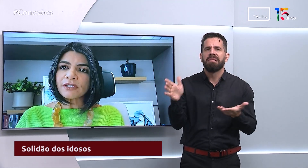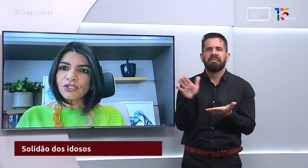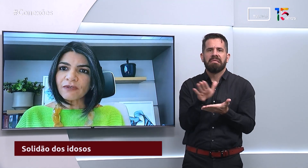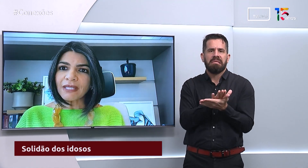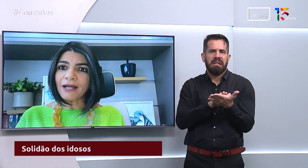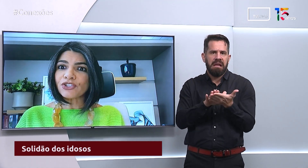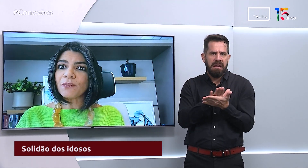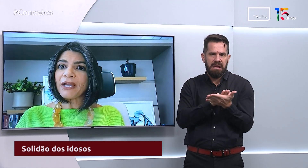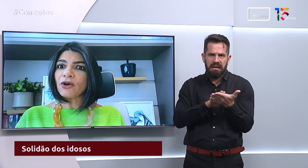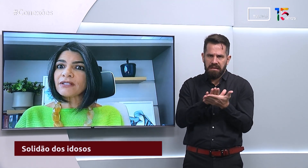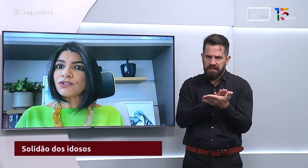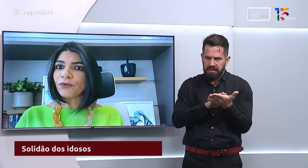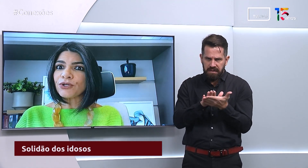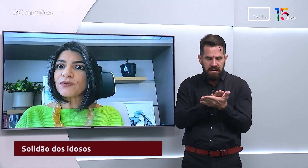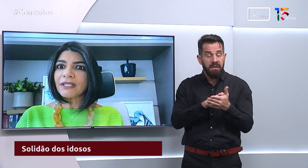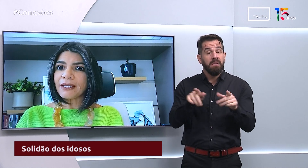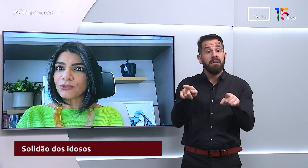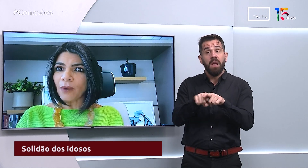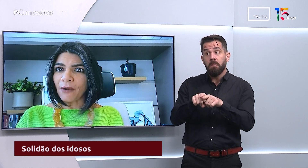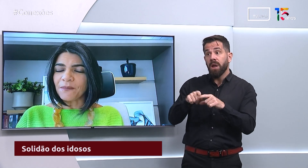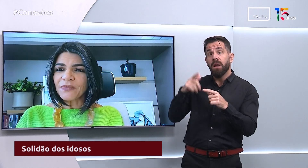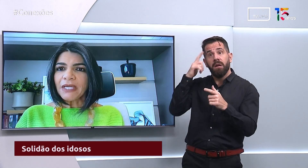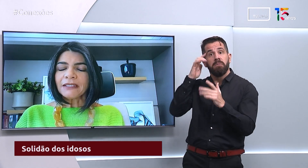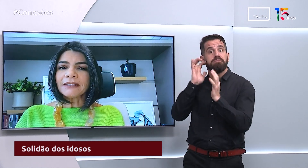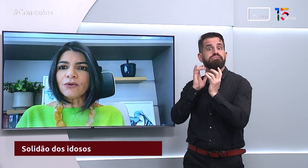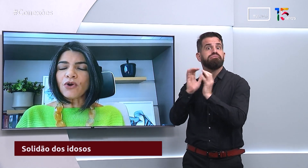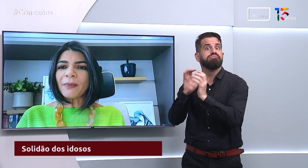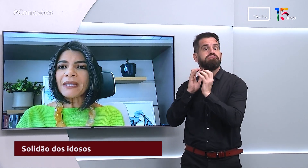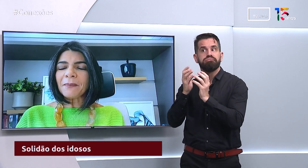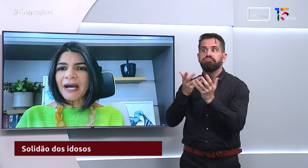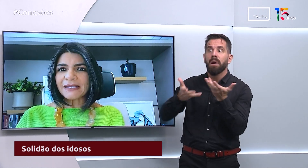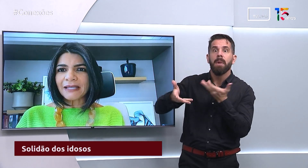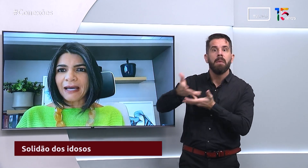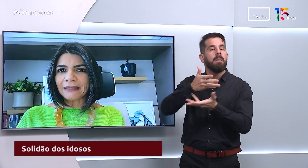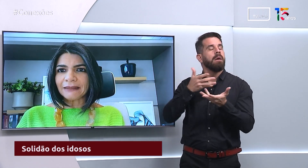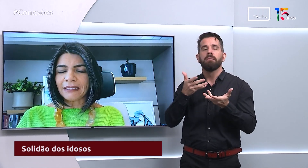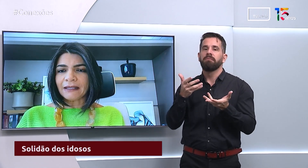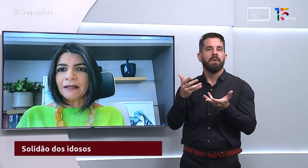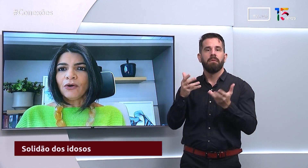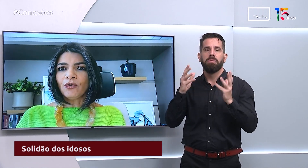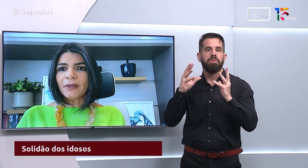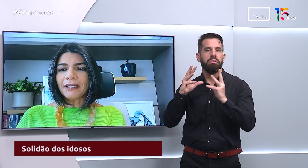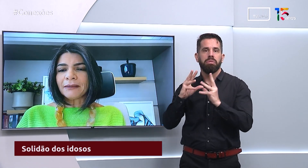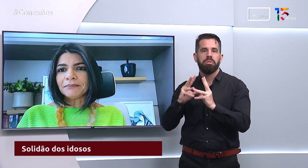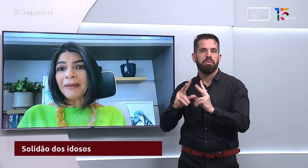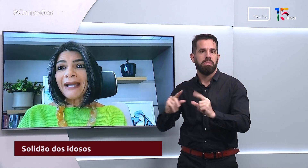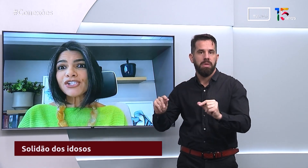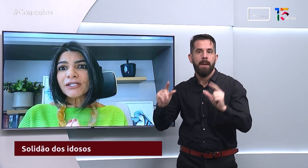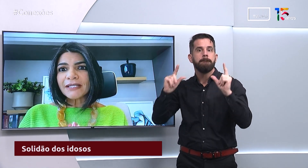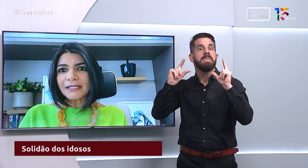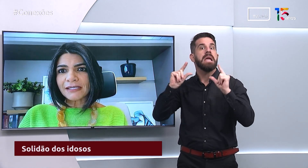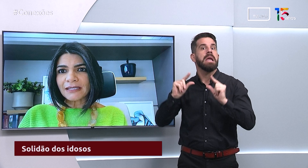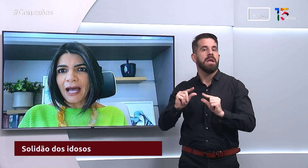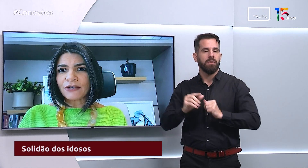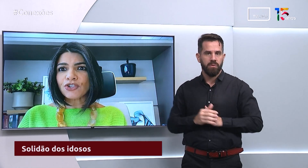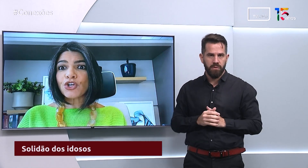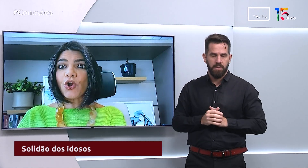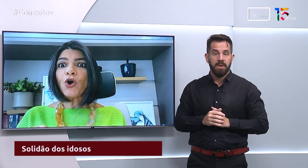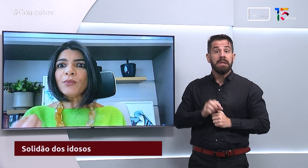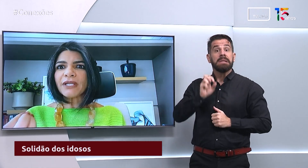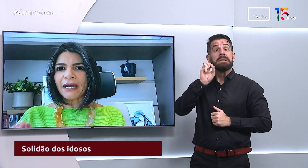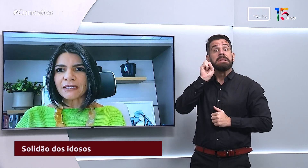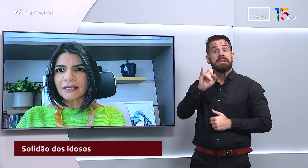as suas atividades de maior esforço intelectual. Então, como ela passa a ter uma baixa necessidade